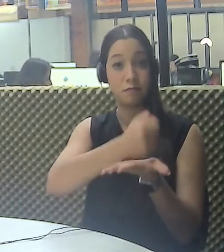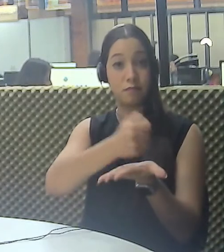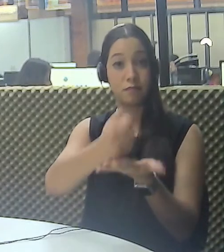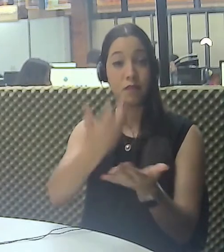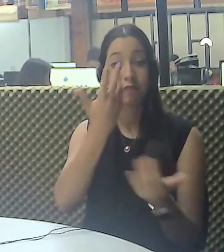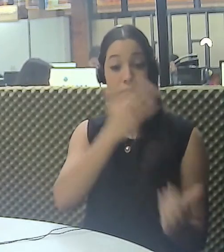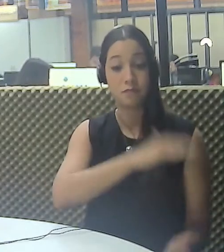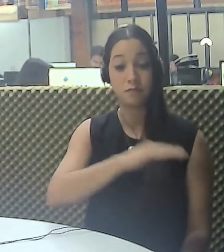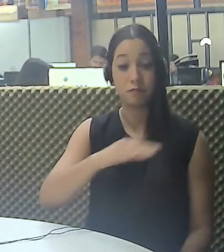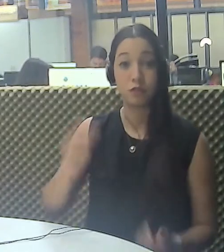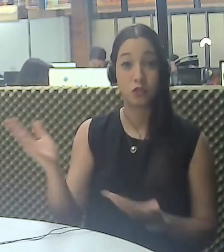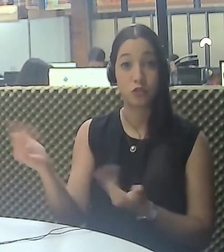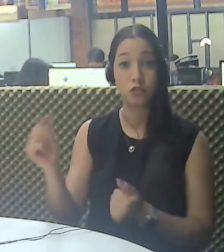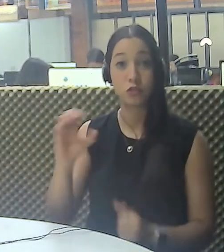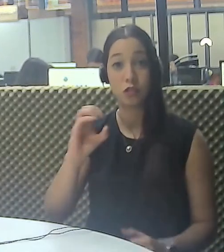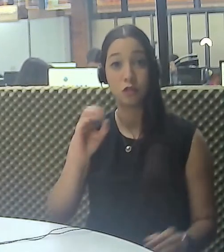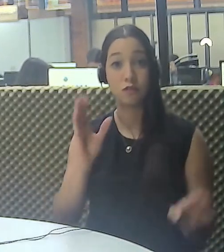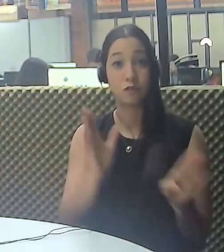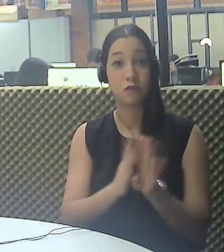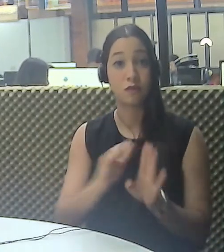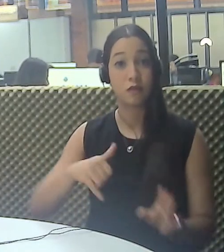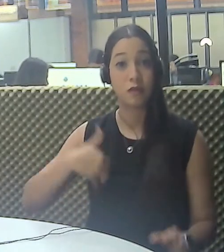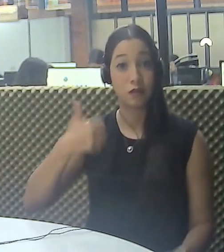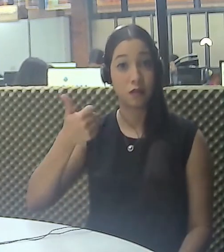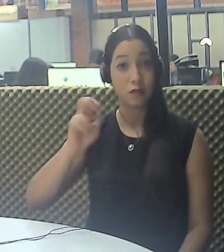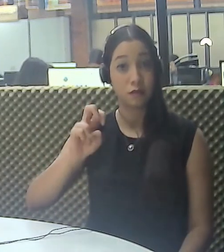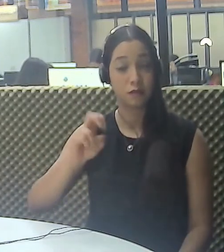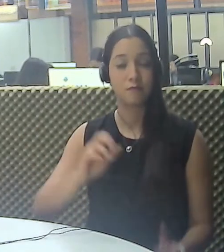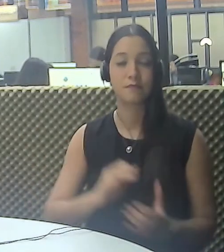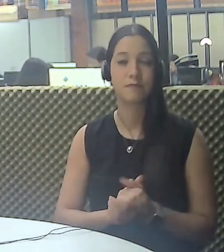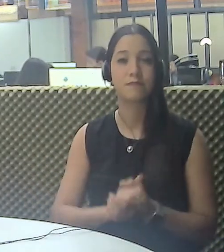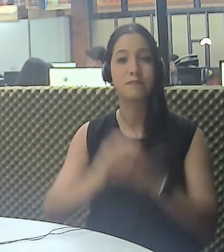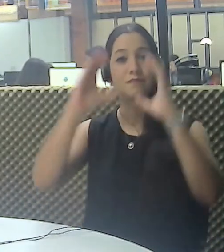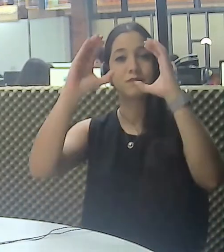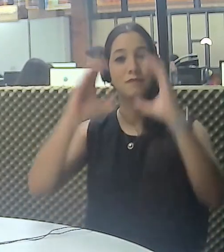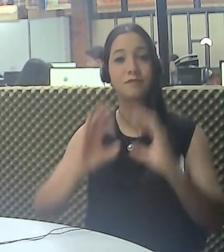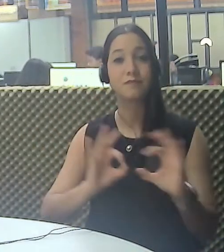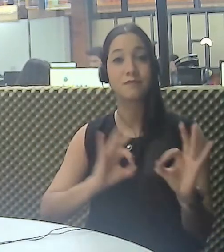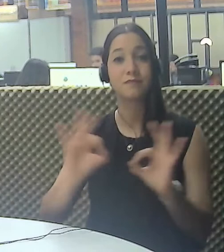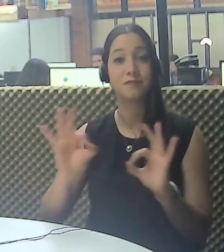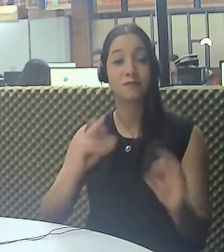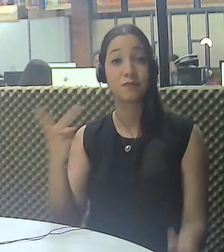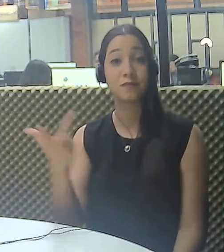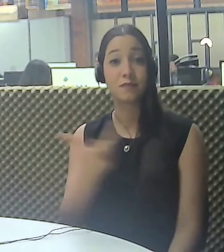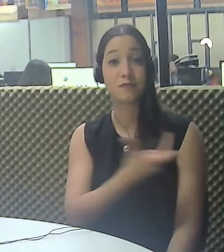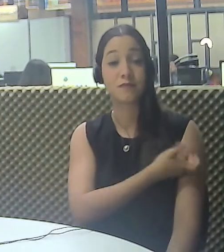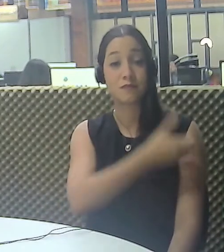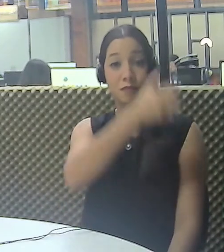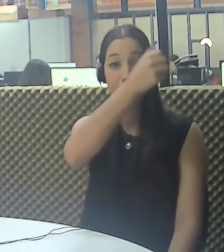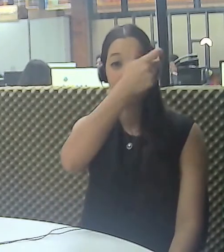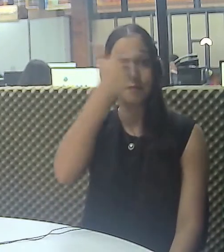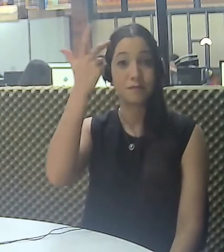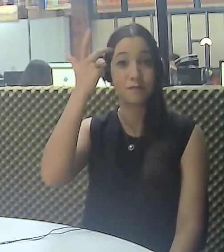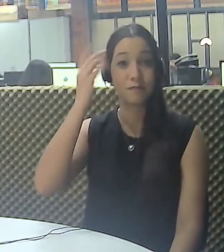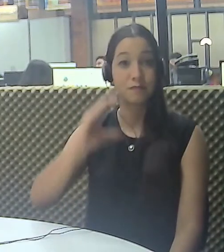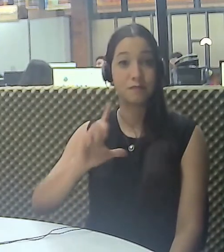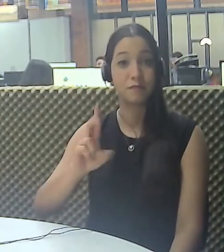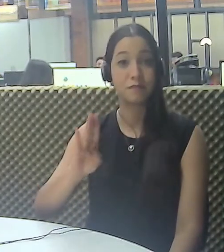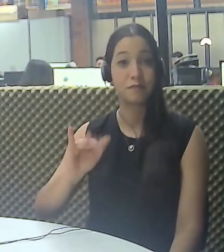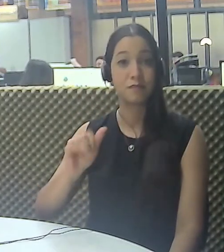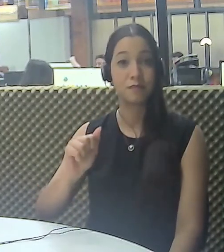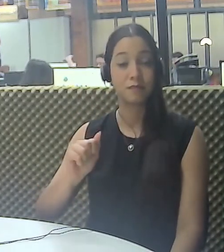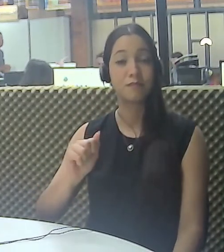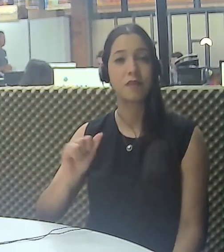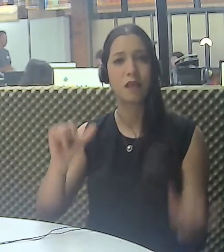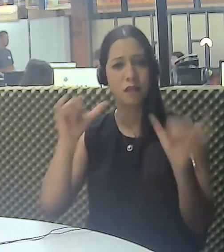e jovens de 0 a 15 anos. A coordenadora do programa de imunização da Prefeitura, Cláudia Oliveira,